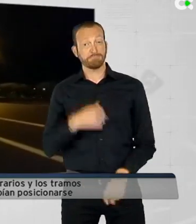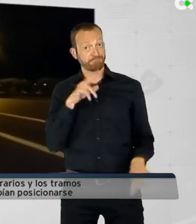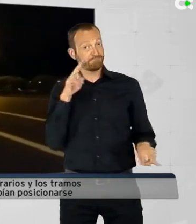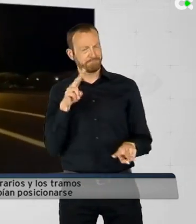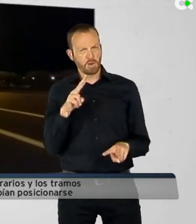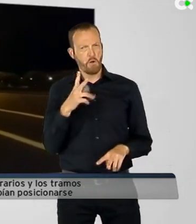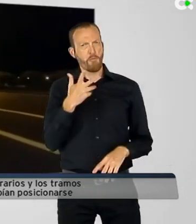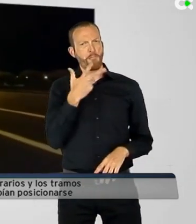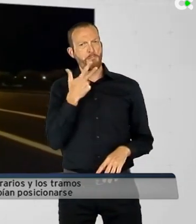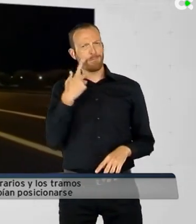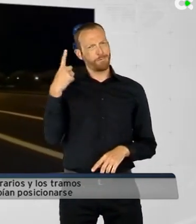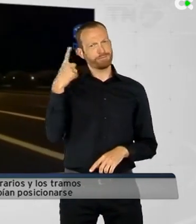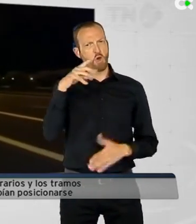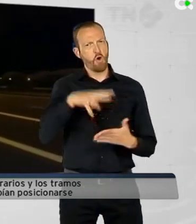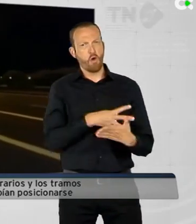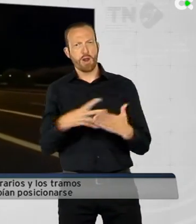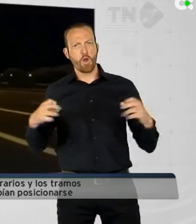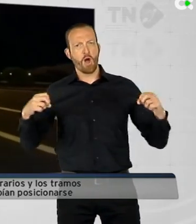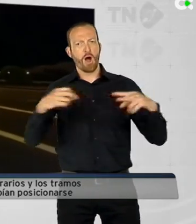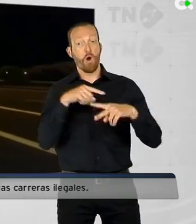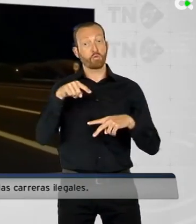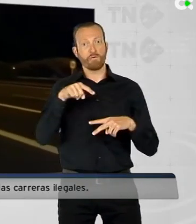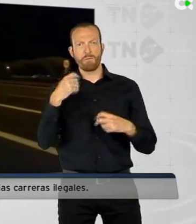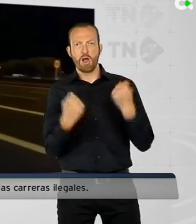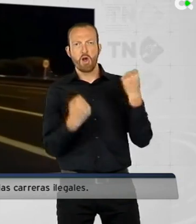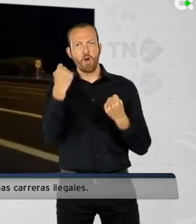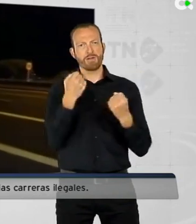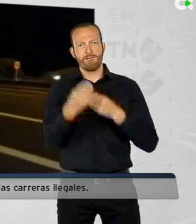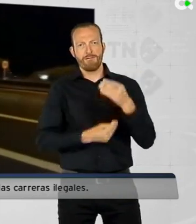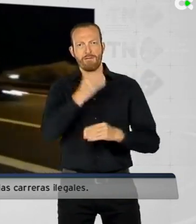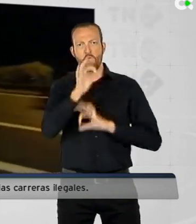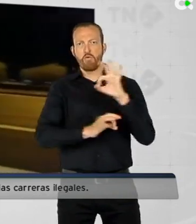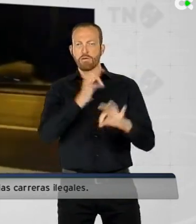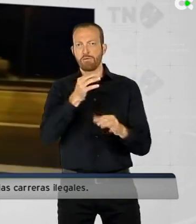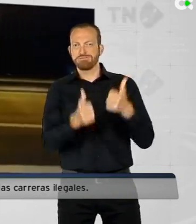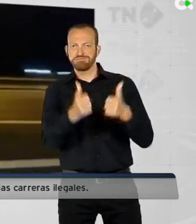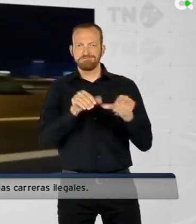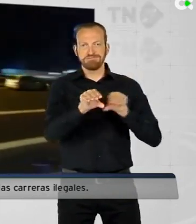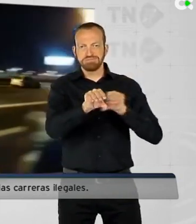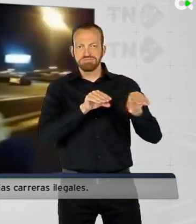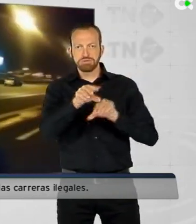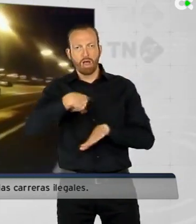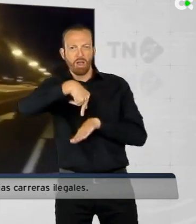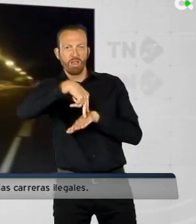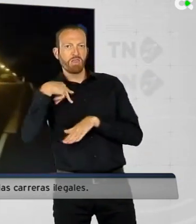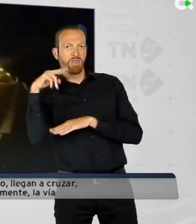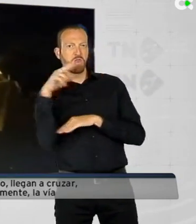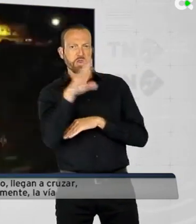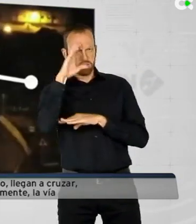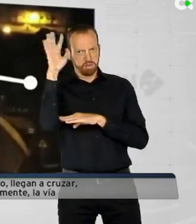Conocían los horarios y los tramos en los que debían posicionarse para contemplar las carreras